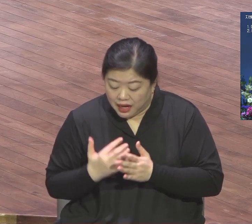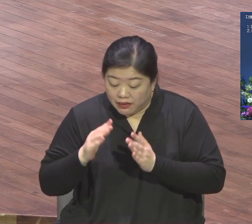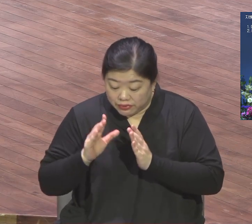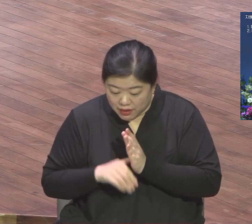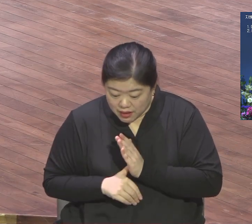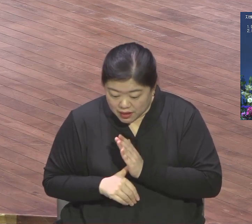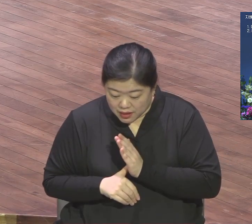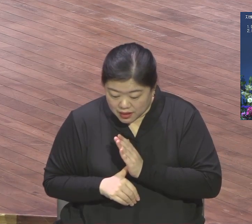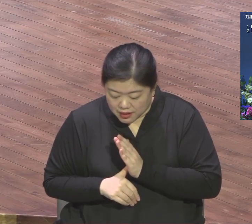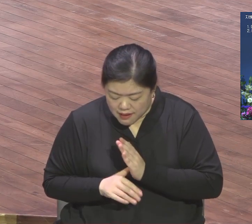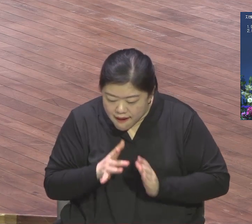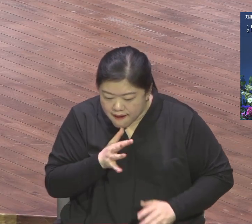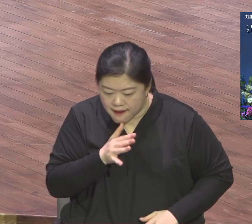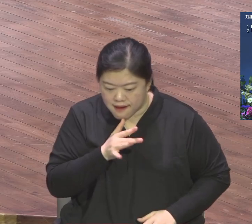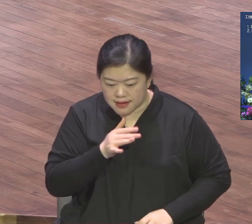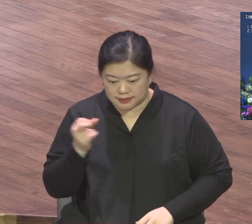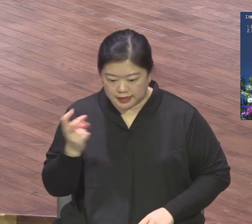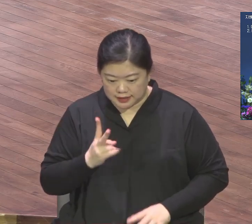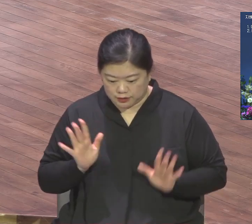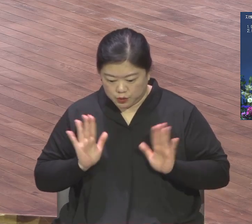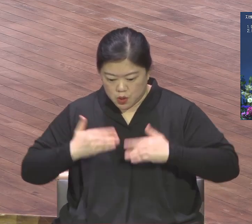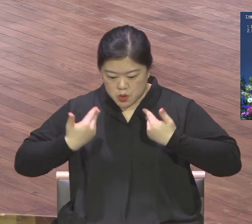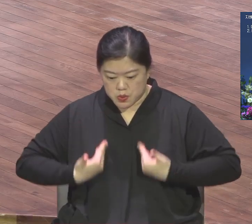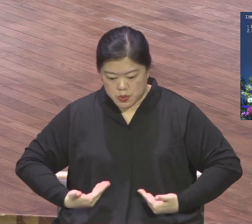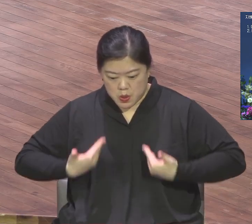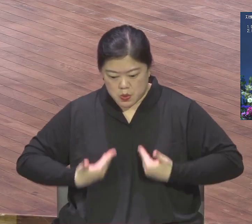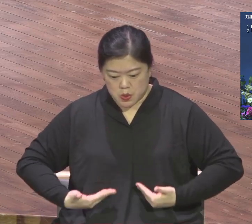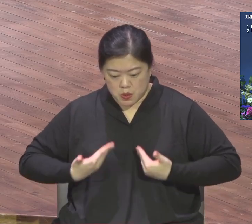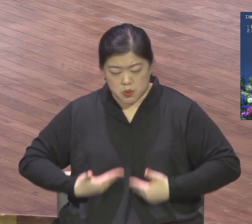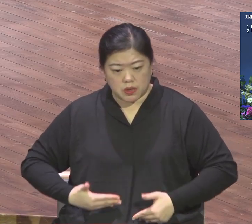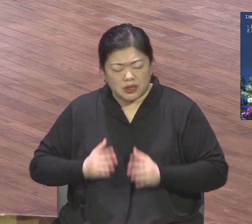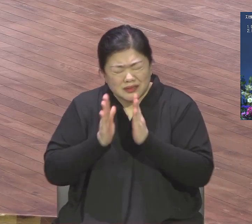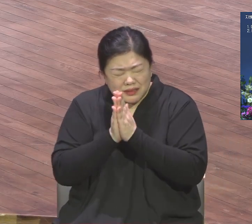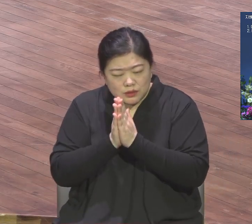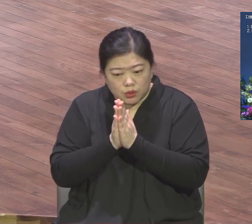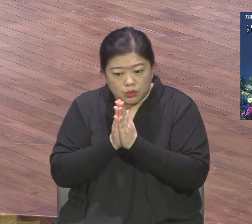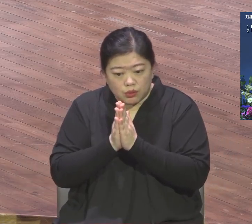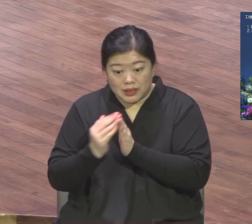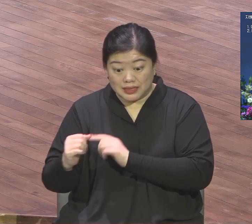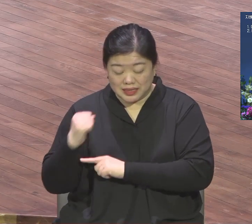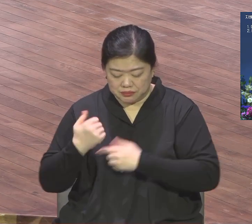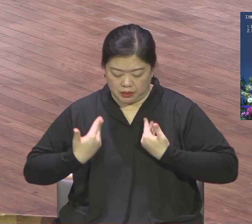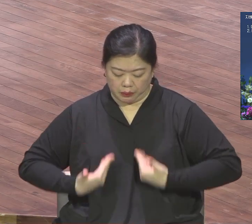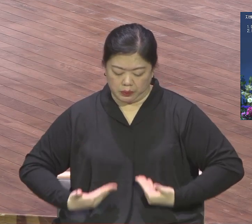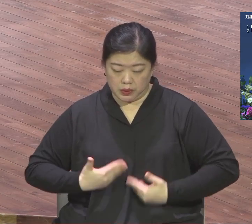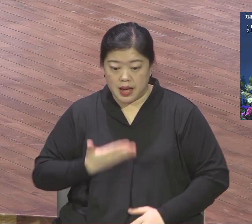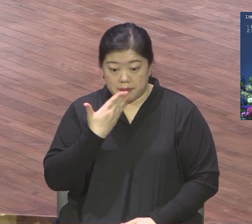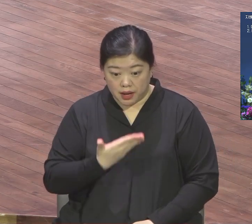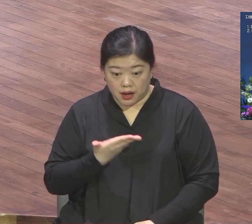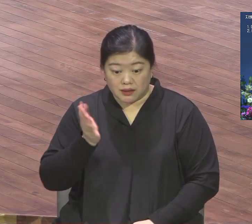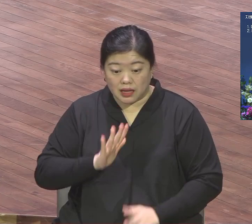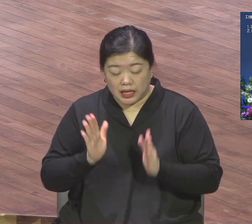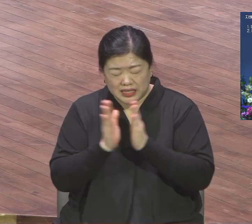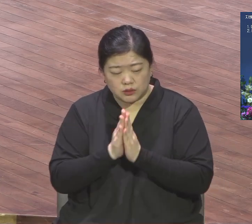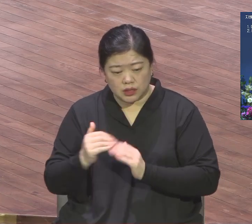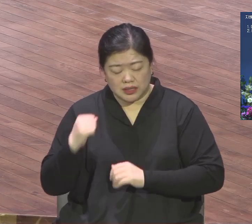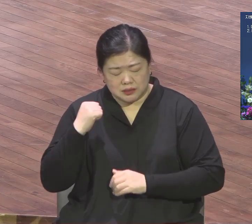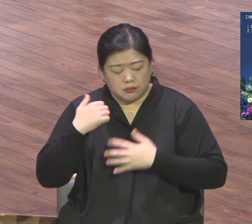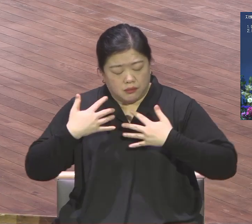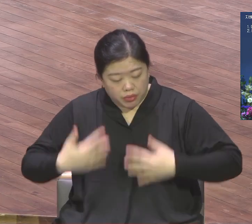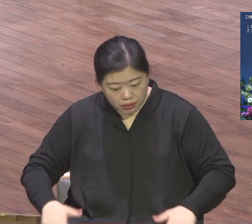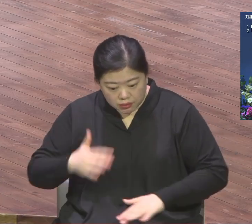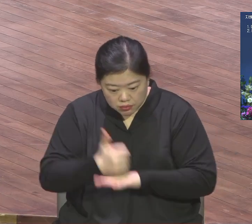쳐버려. 그 생각이 잡혀버려. 우리 마음을 완전히